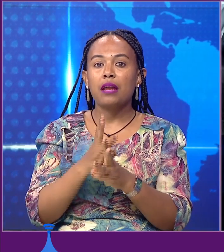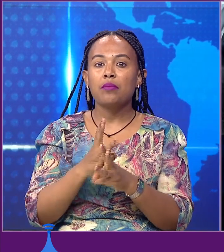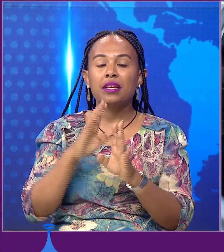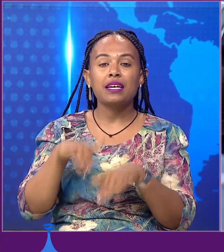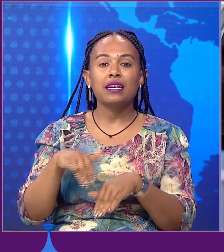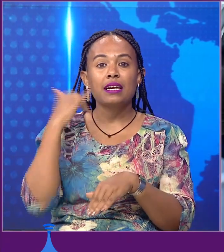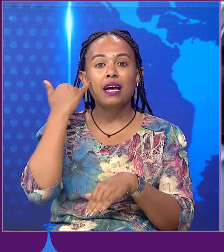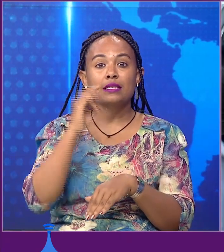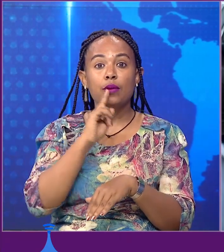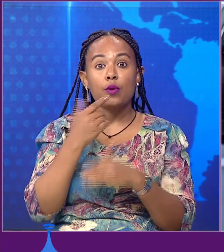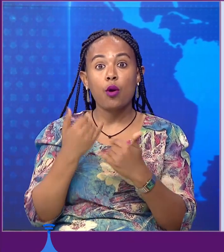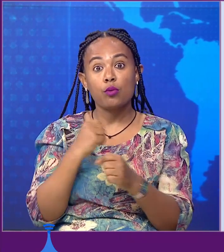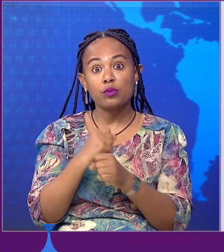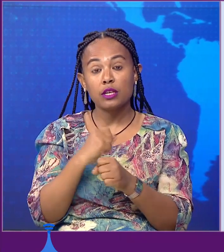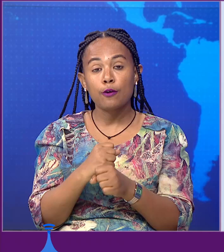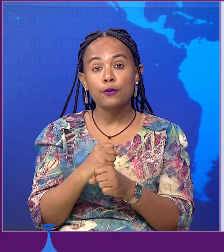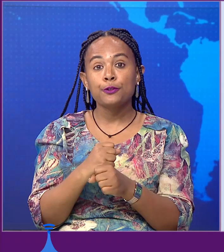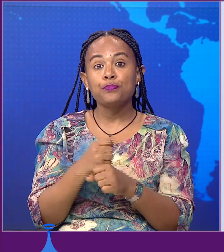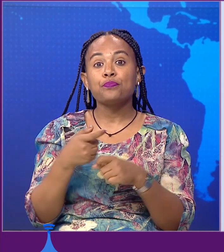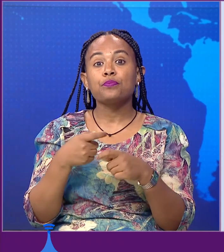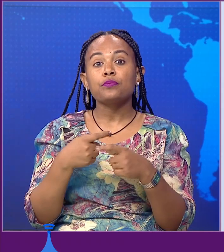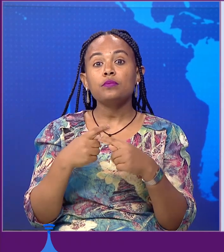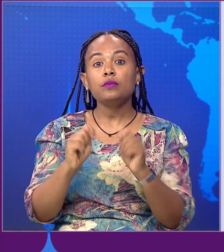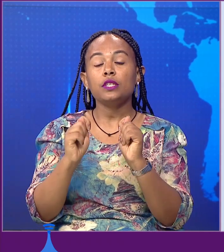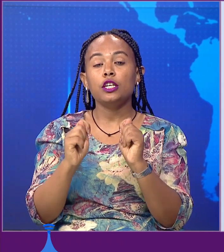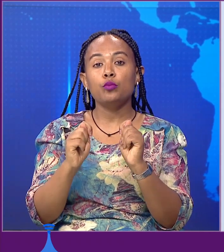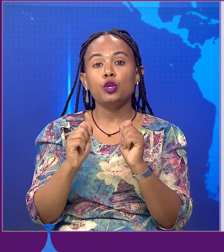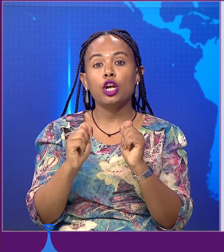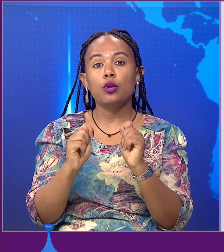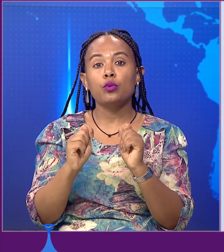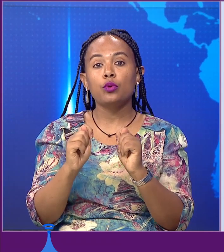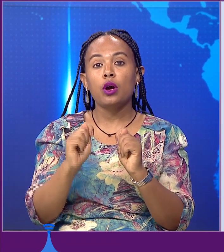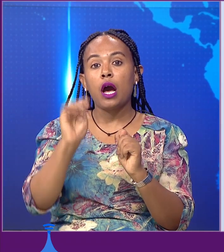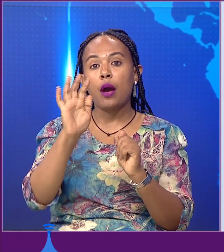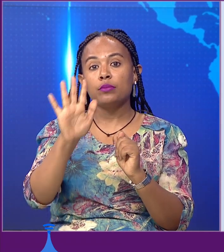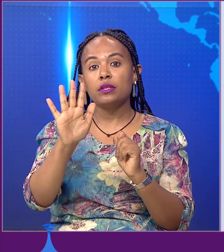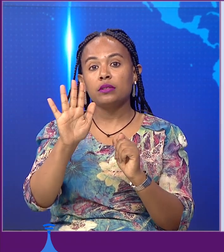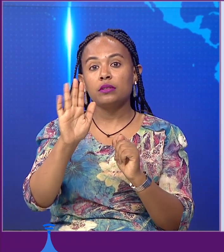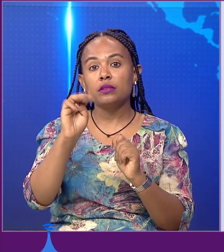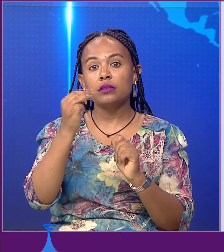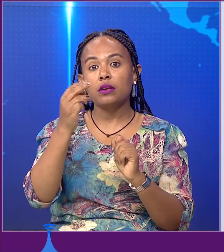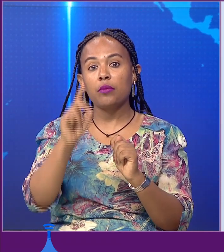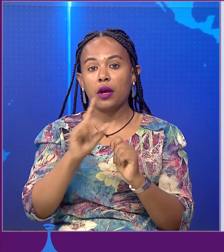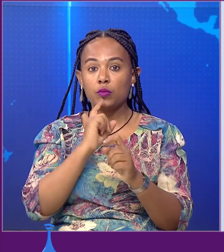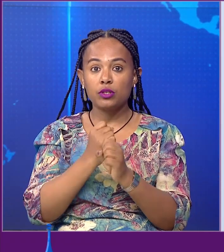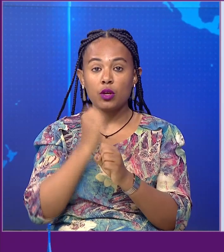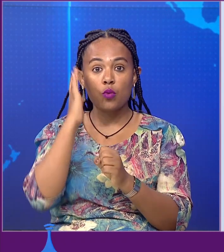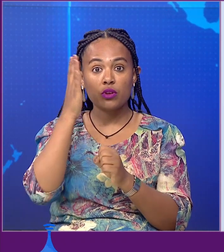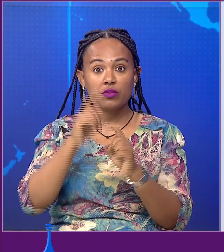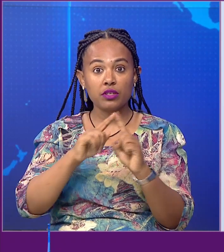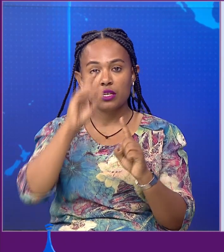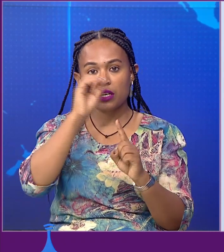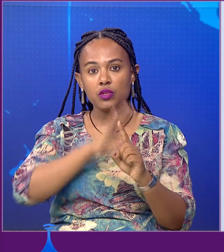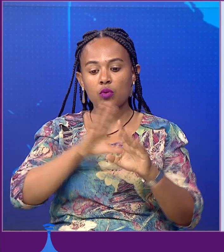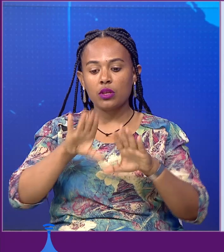ነበር የምንከተለው። አሁን እየሰራን ያለ ነው ለሙከራ ነው። 5 ጣቢያዎች ላይ ነው እየሰራን ያለ ነው። ወደፊት ግን የሰውን